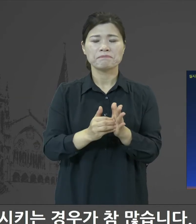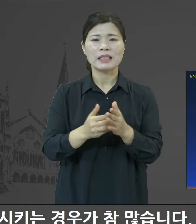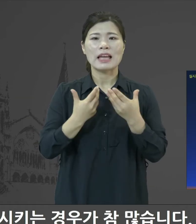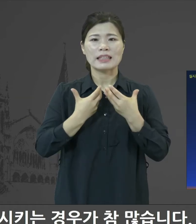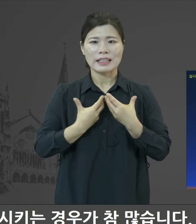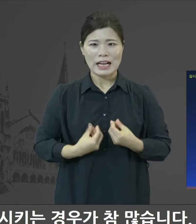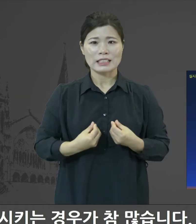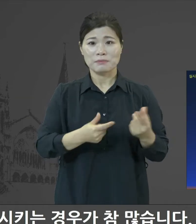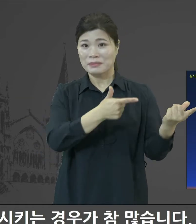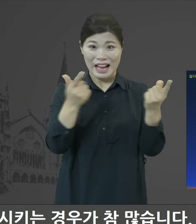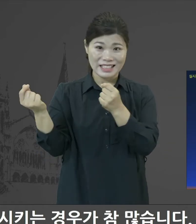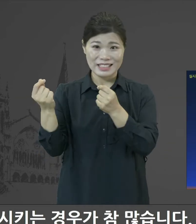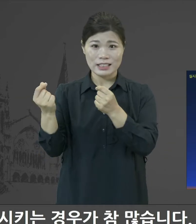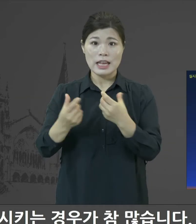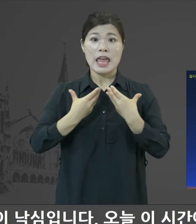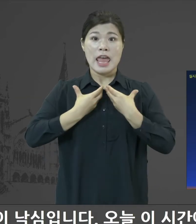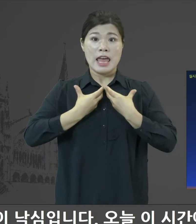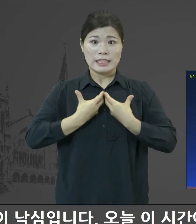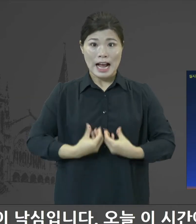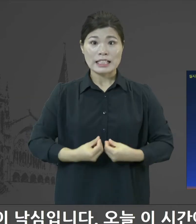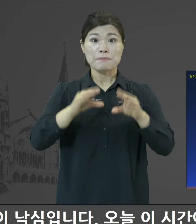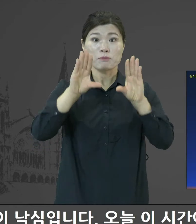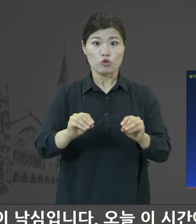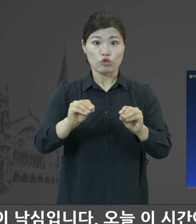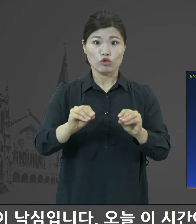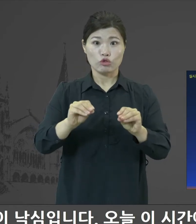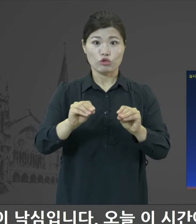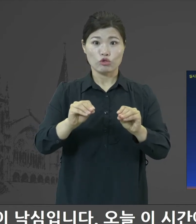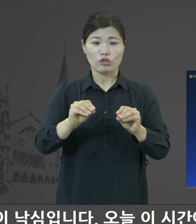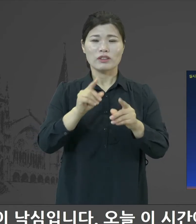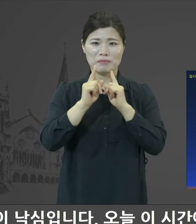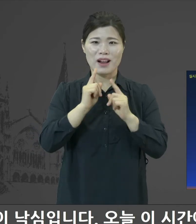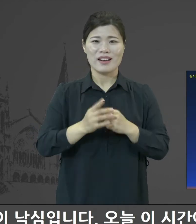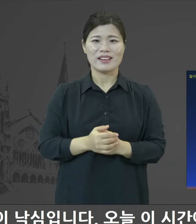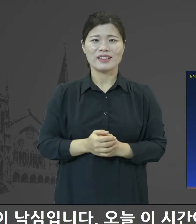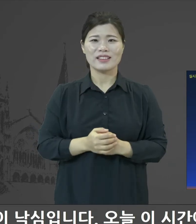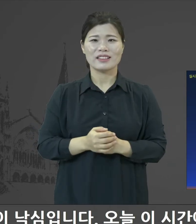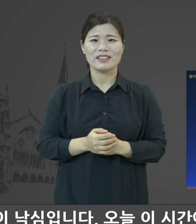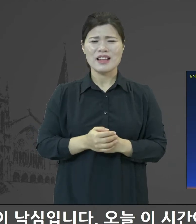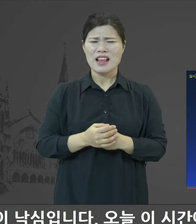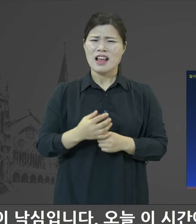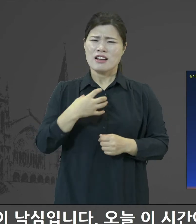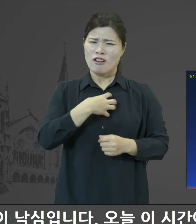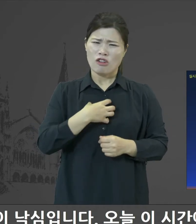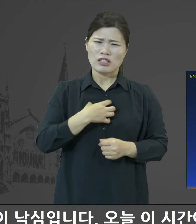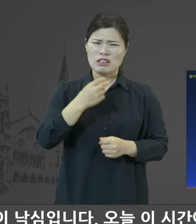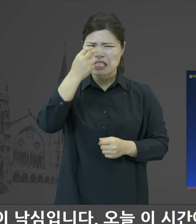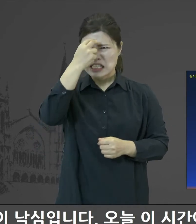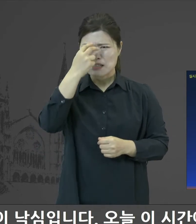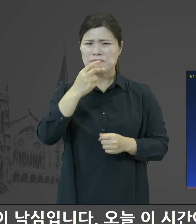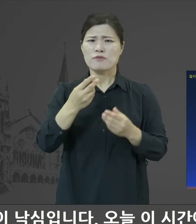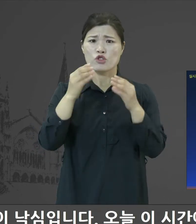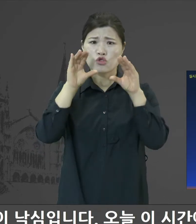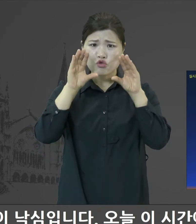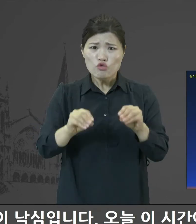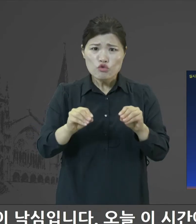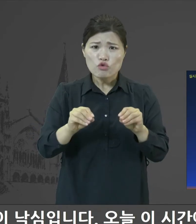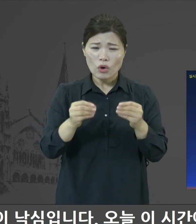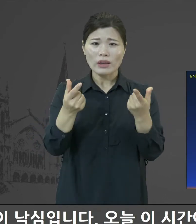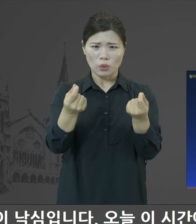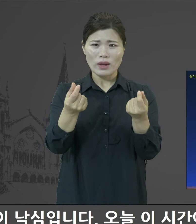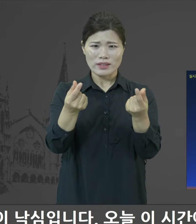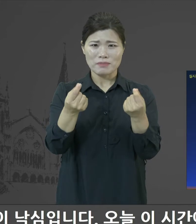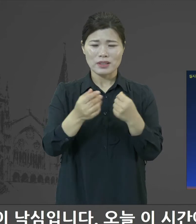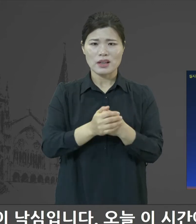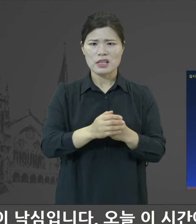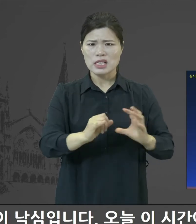좋습니다. 한번 따라 하십시다. 낙심 뚝. 전에 우리가 걱정, 근심 너무 뚝 하는 거죠. 내가 이 세상에 관심